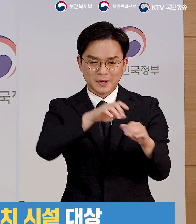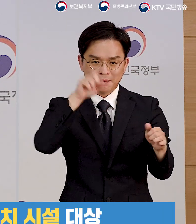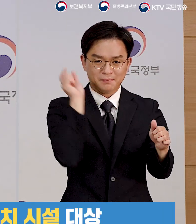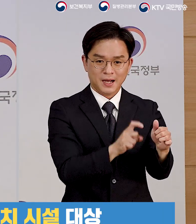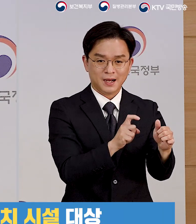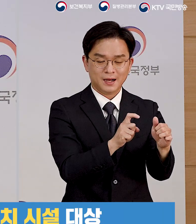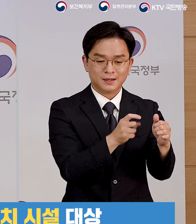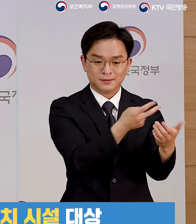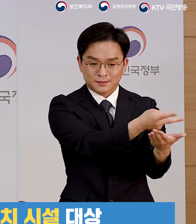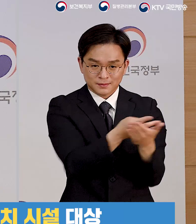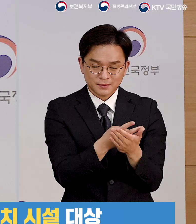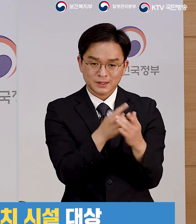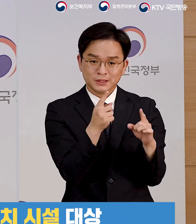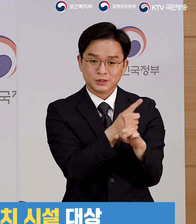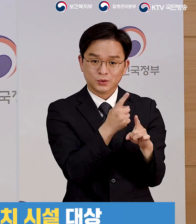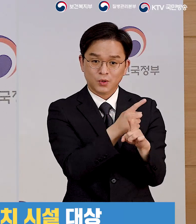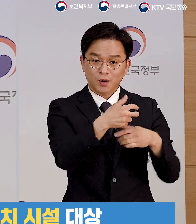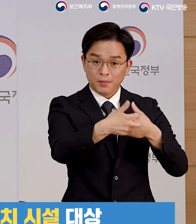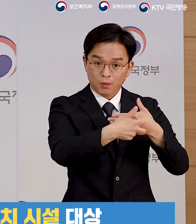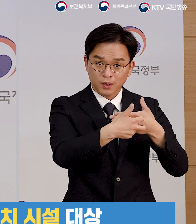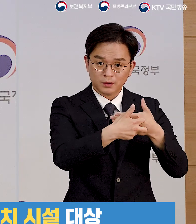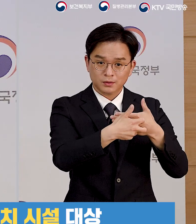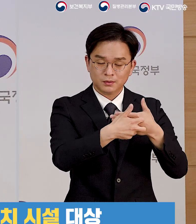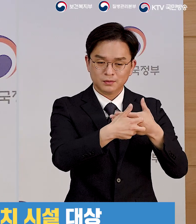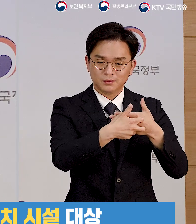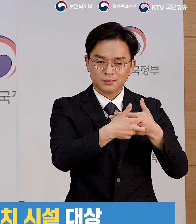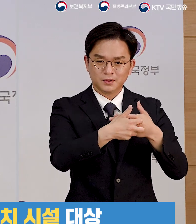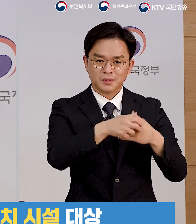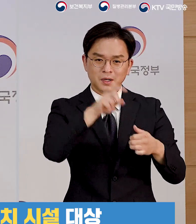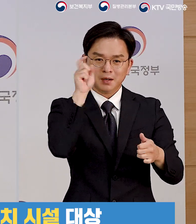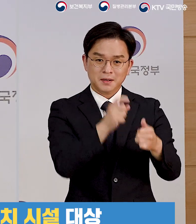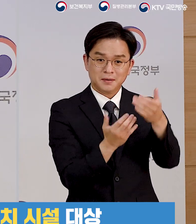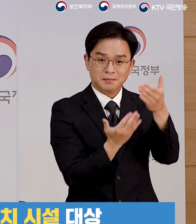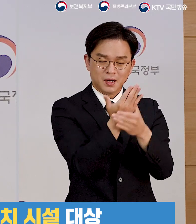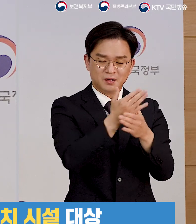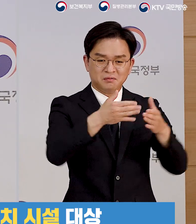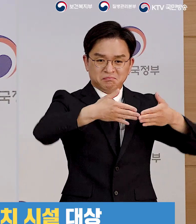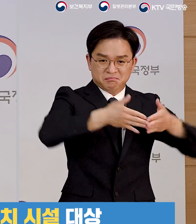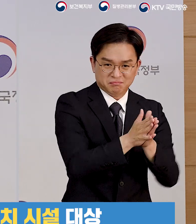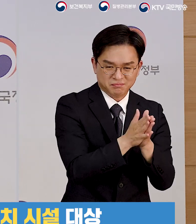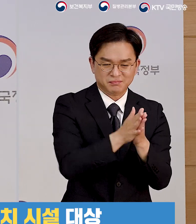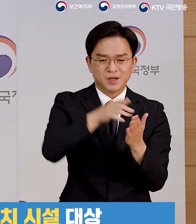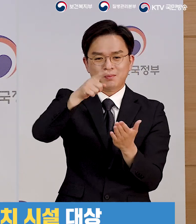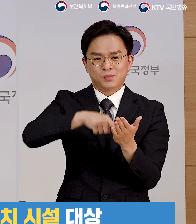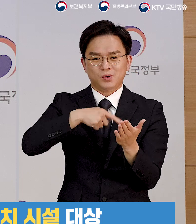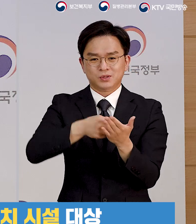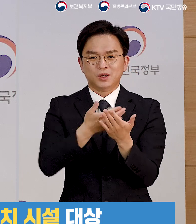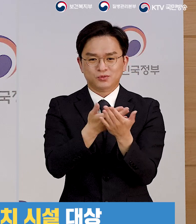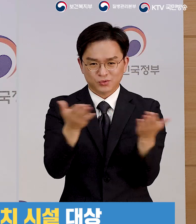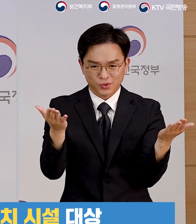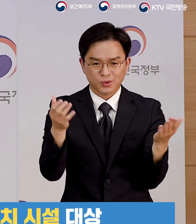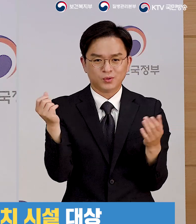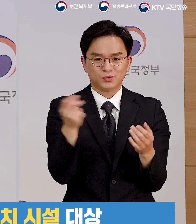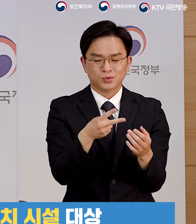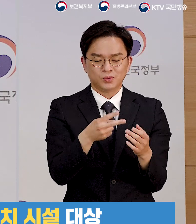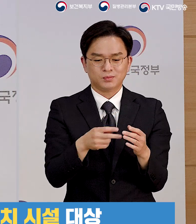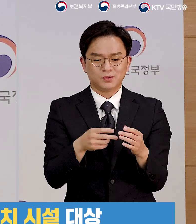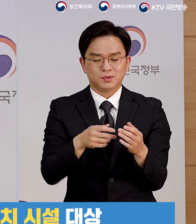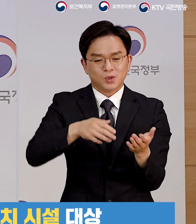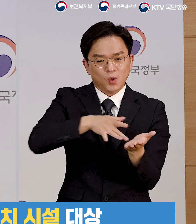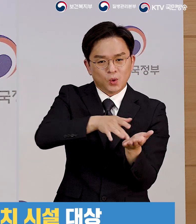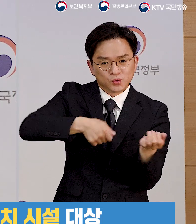코로나19 환자를 치료한 의료기관과 폐쇄 조치된 시설 등이 손실보상 대상이며 시설